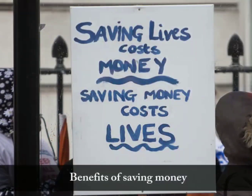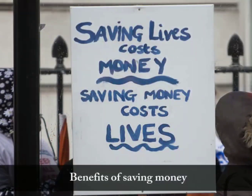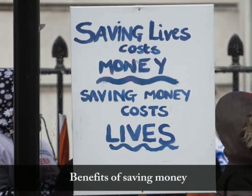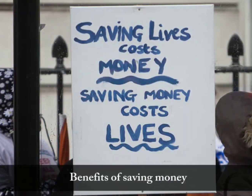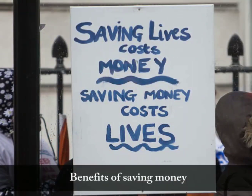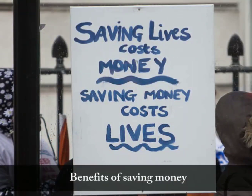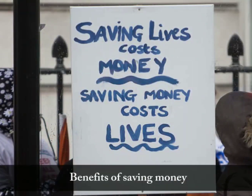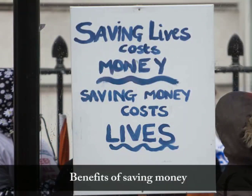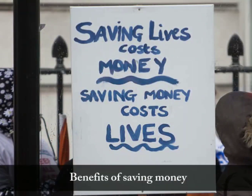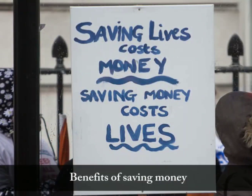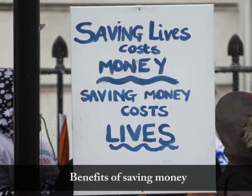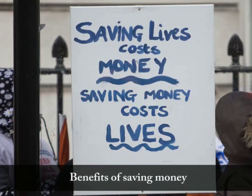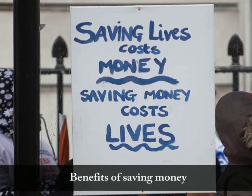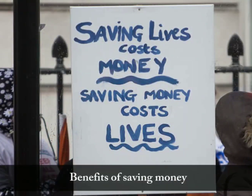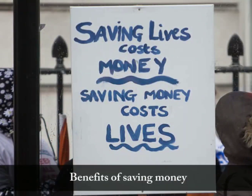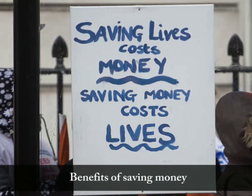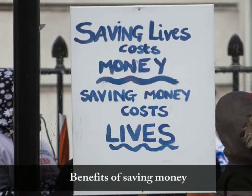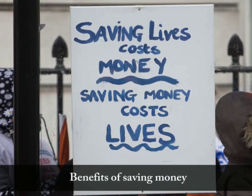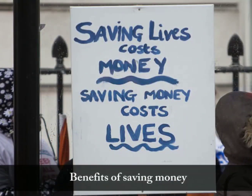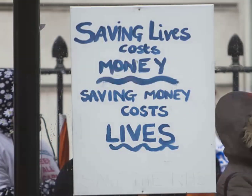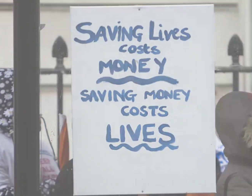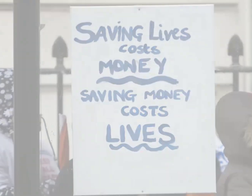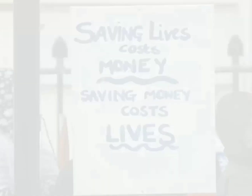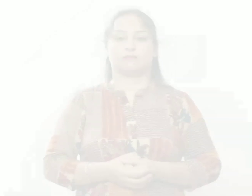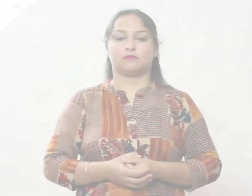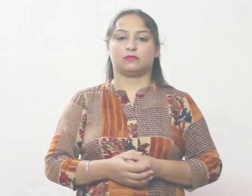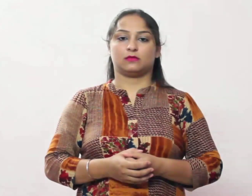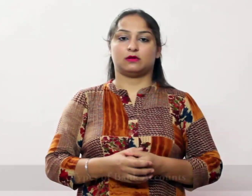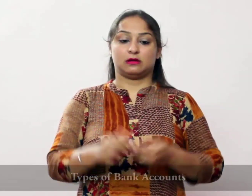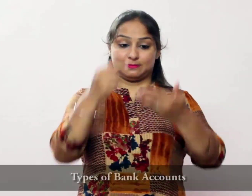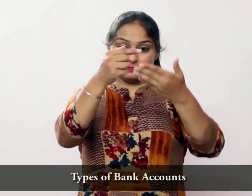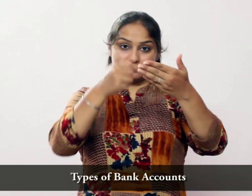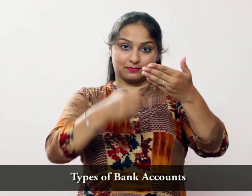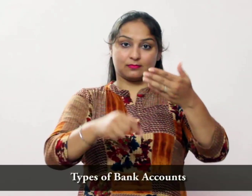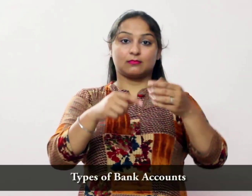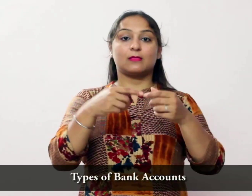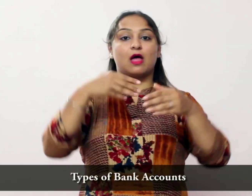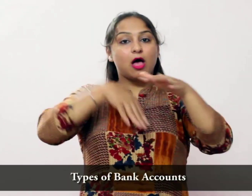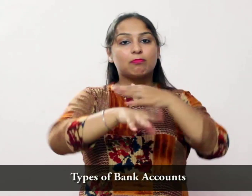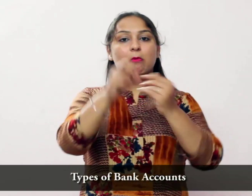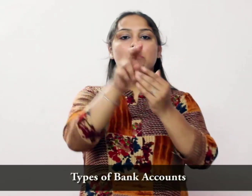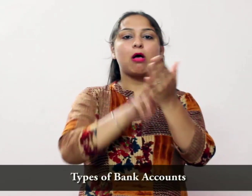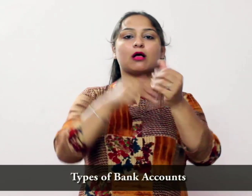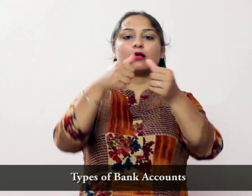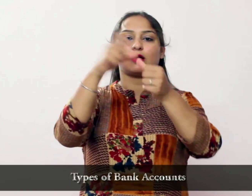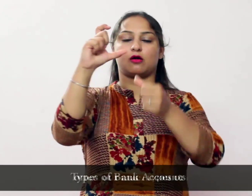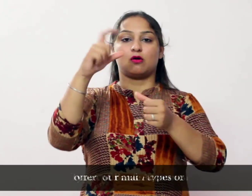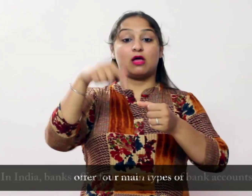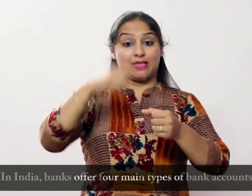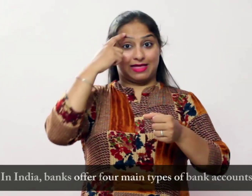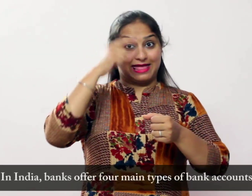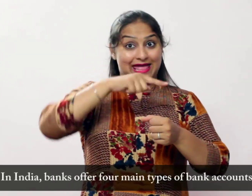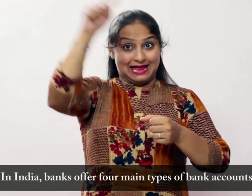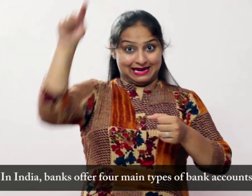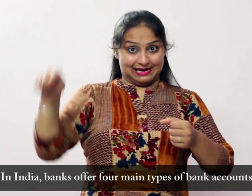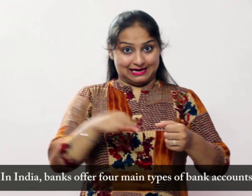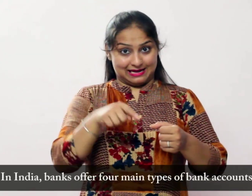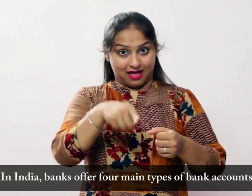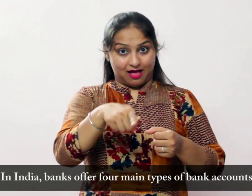से होने वाली आय नहीं रह जाएगी। बैंक खातों के प्रकार। भारत में बैंक 4 मुख्य प्रकार